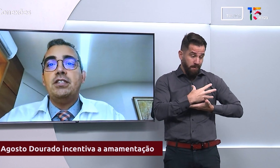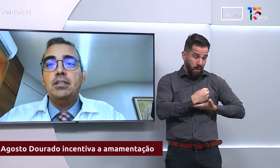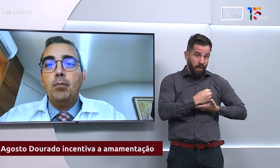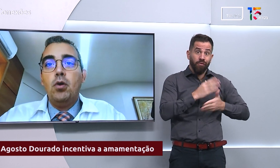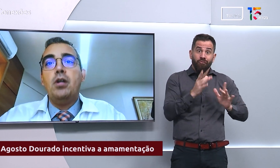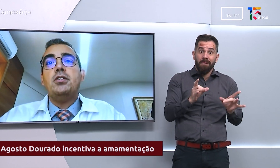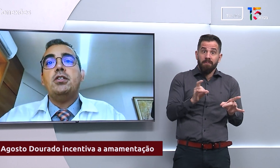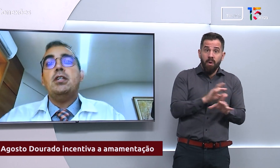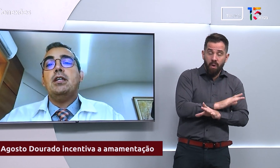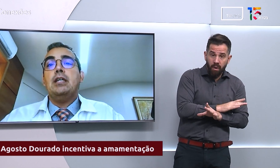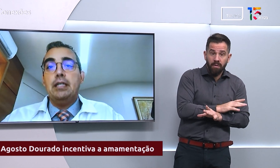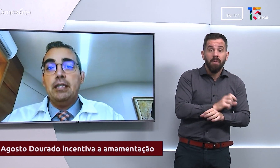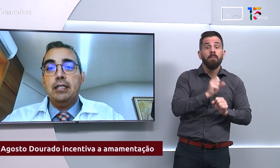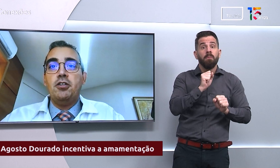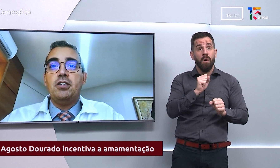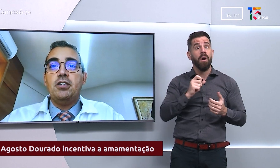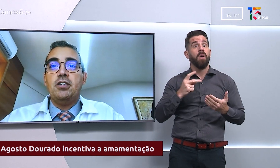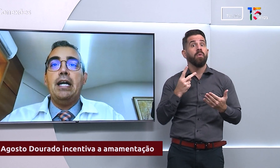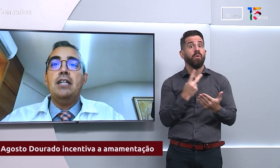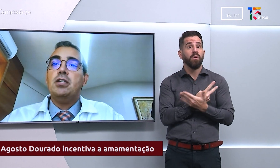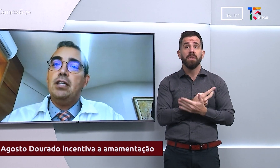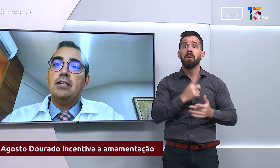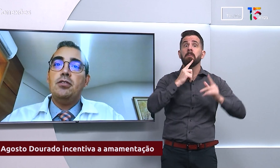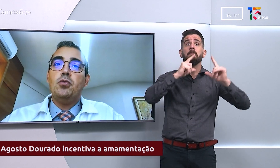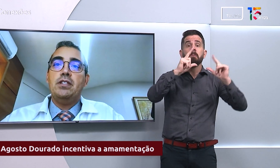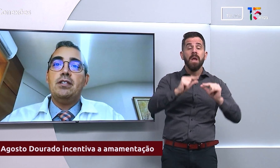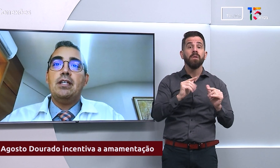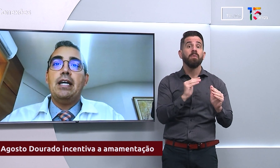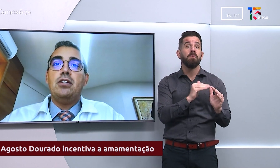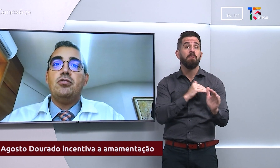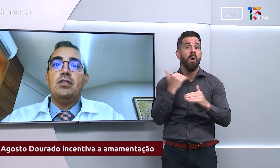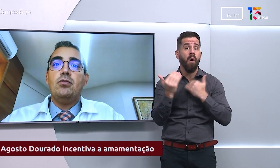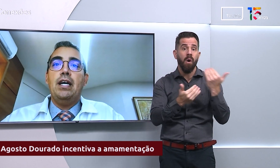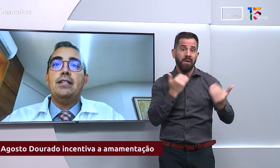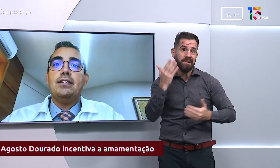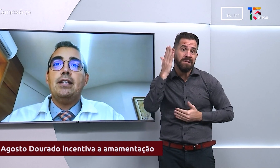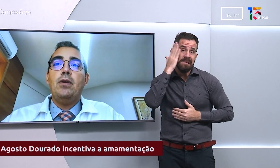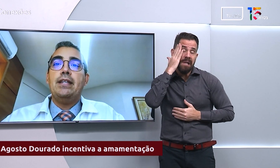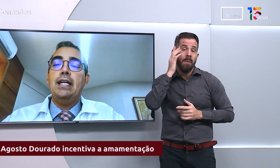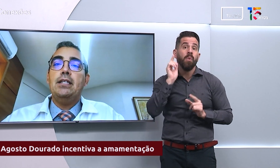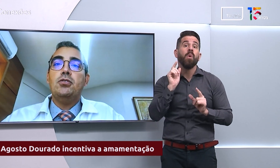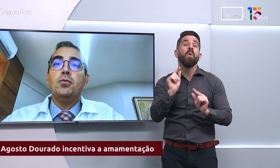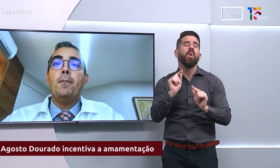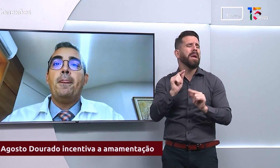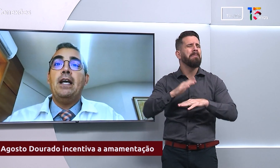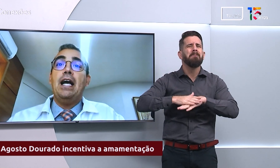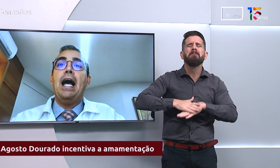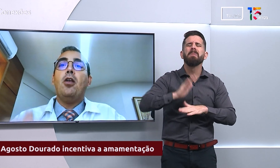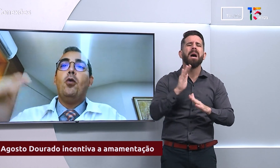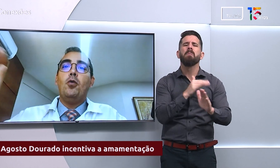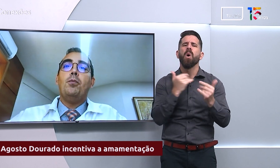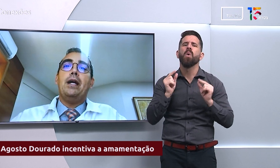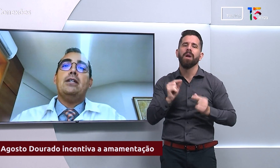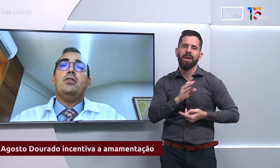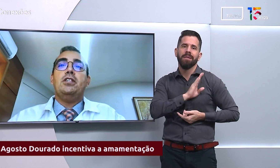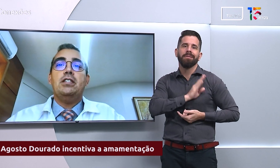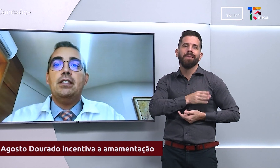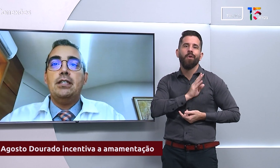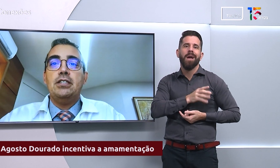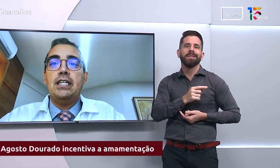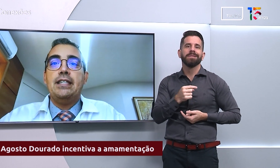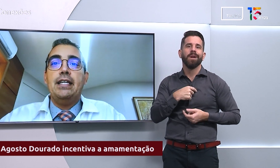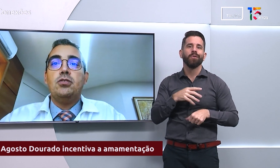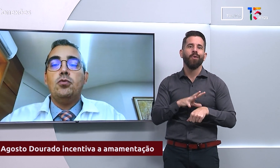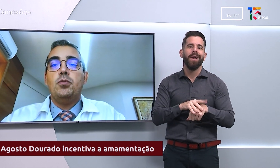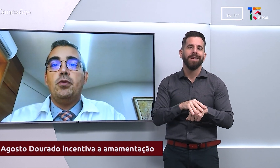ter a principal causa de morte na nossa sociedade, que são doenças cardiovasculares. Então, até nisso, a longo prazo,